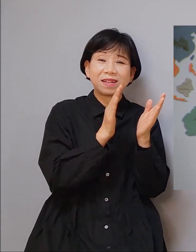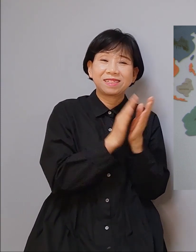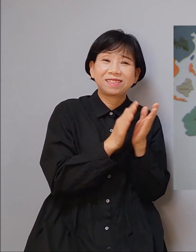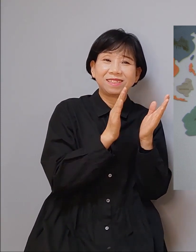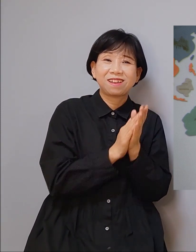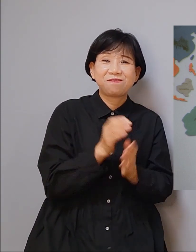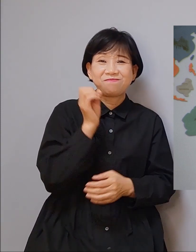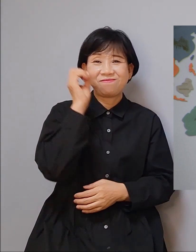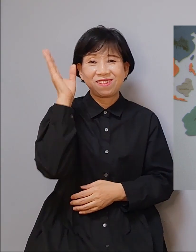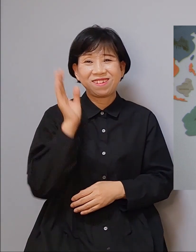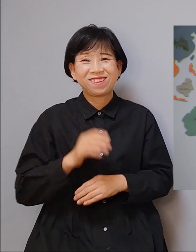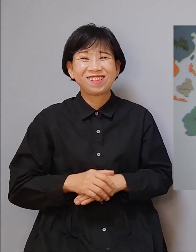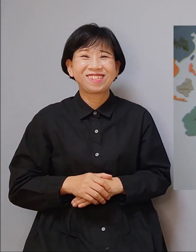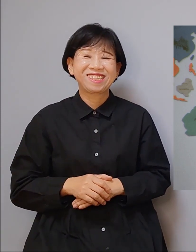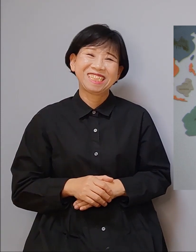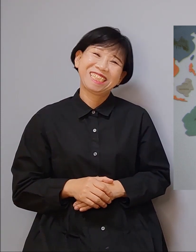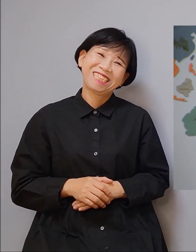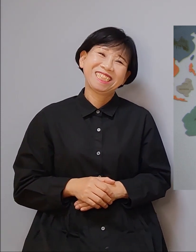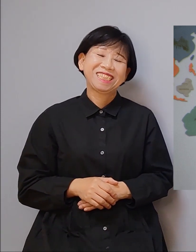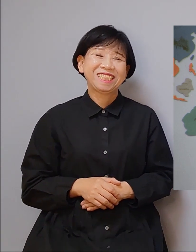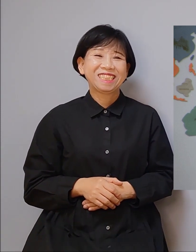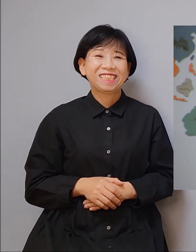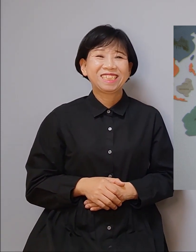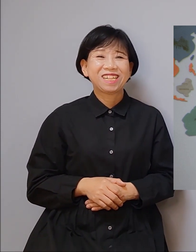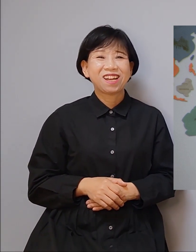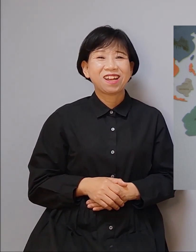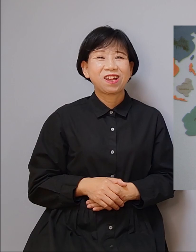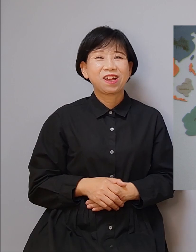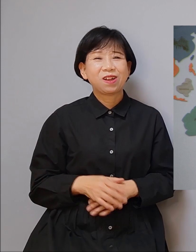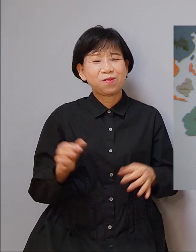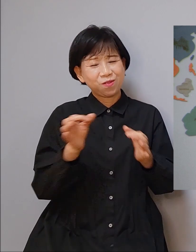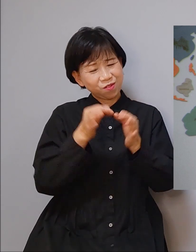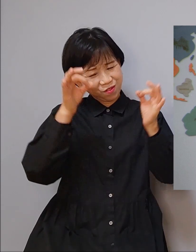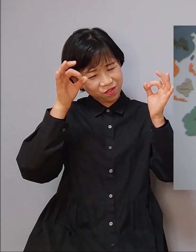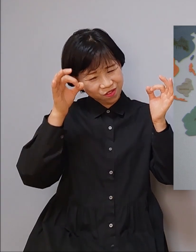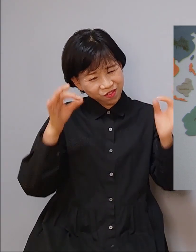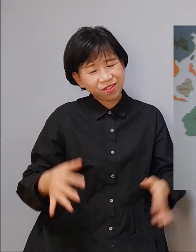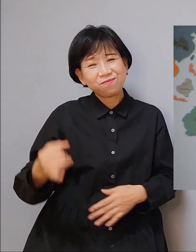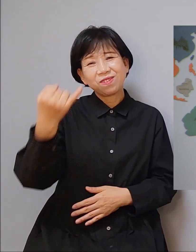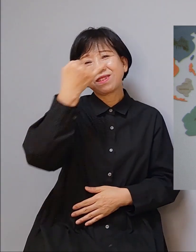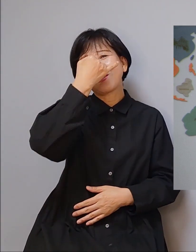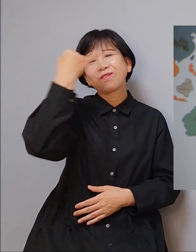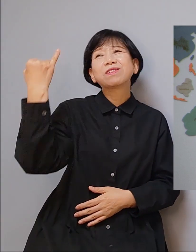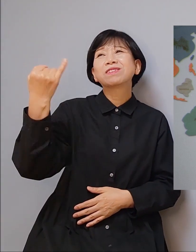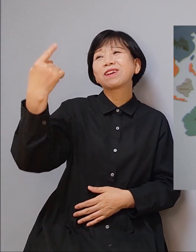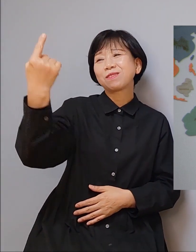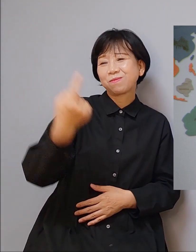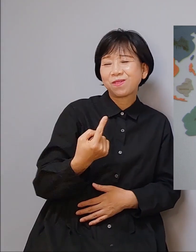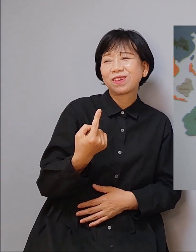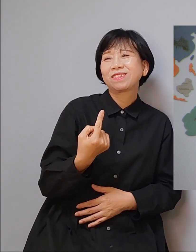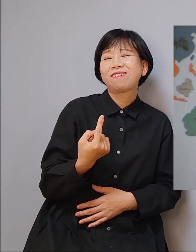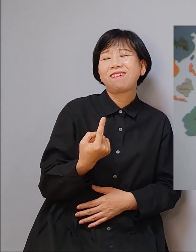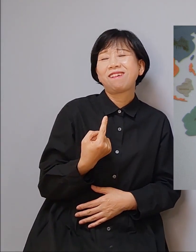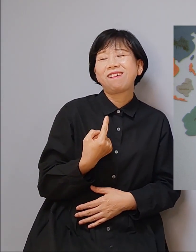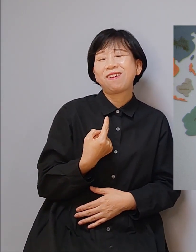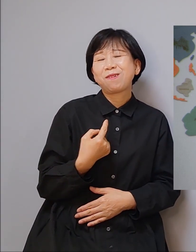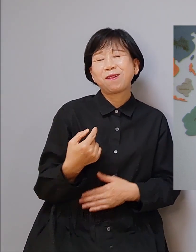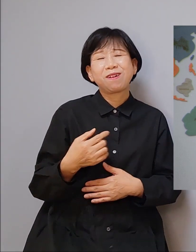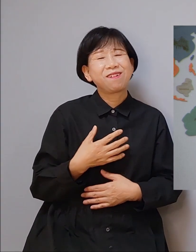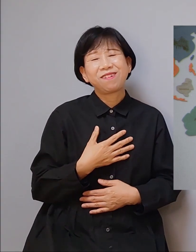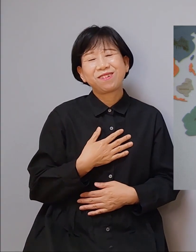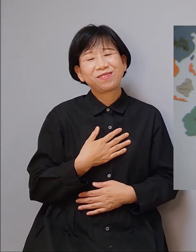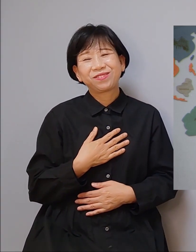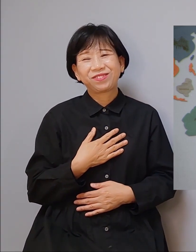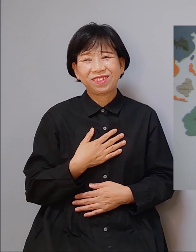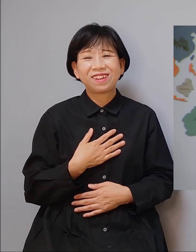분이 여기서 들어오시는 거 보고 갑자기 이렇게 마음이 좀 울컥해갖고 우리 옆에 분들 앞뒤 분들 한번